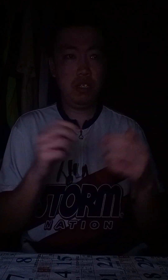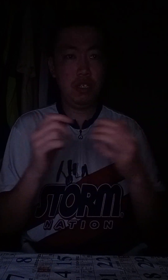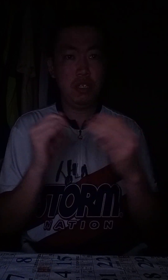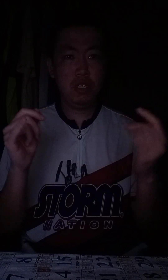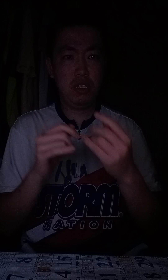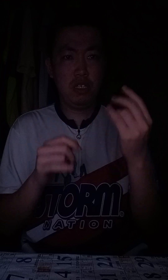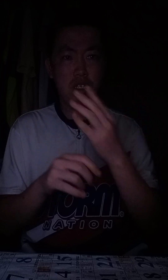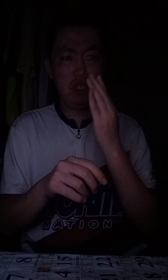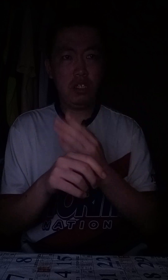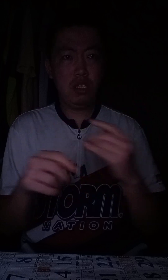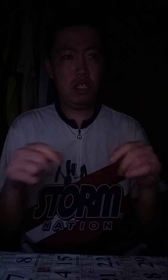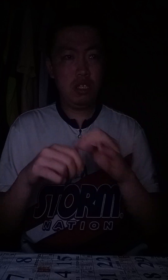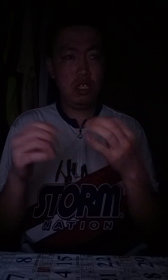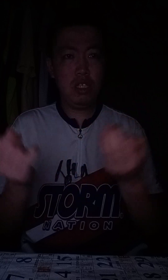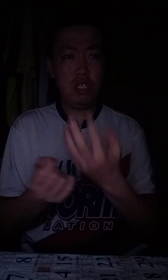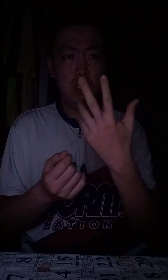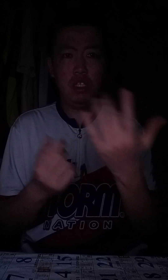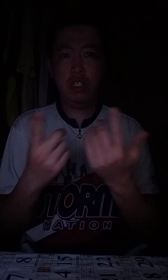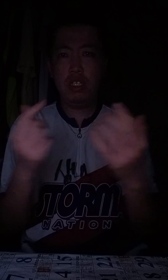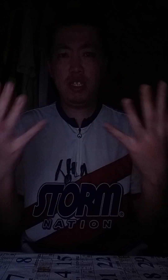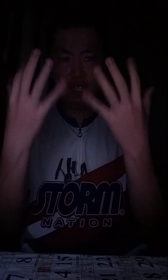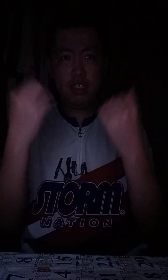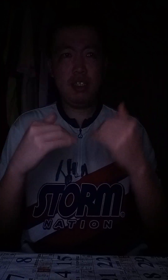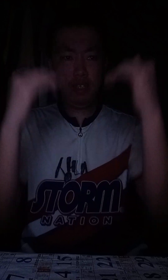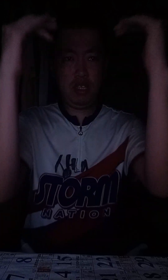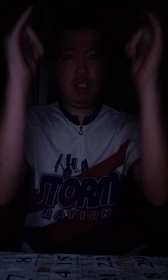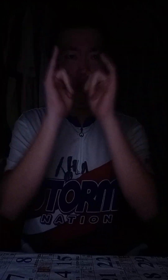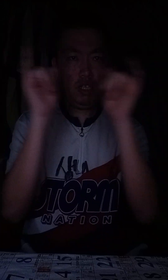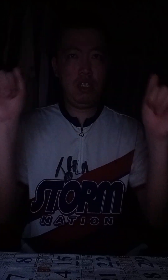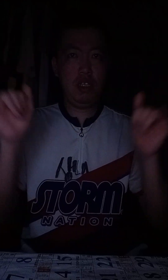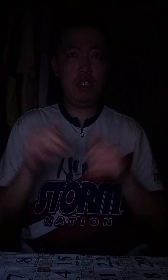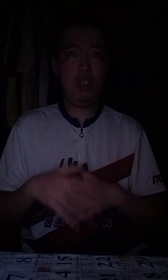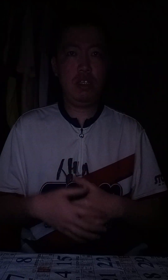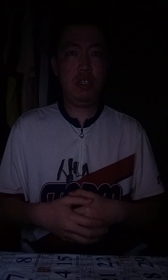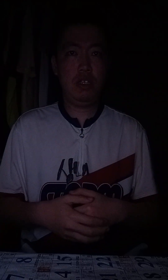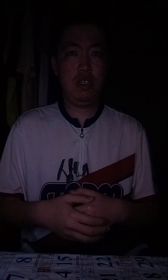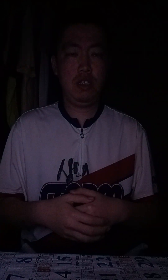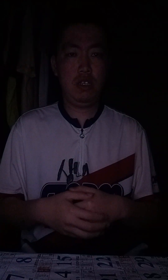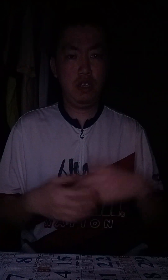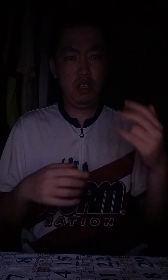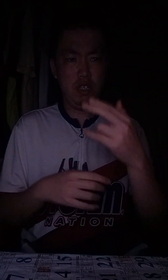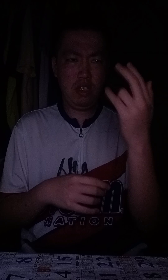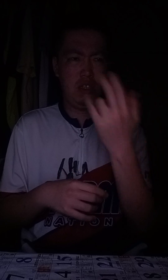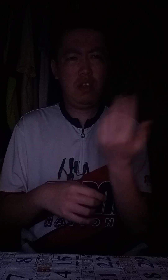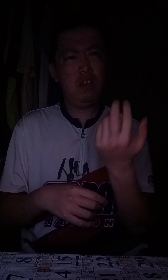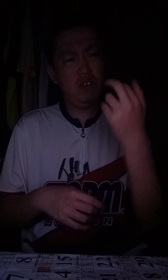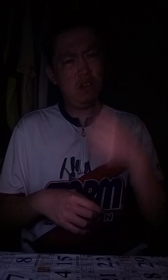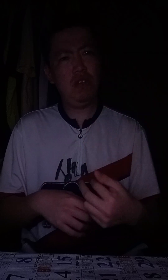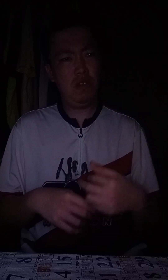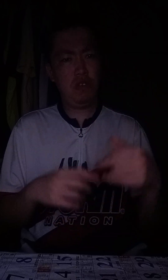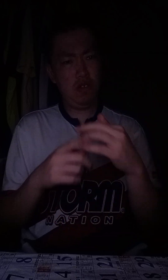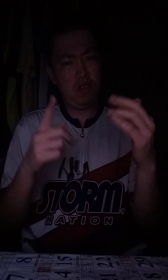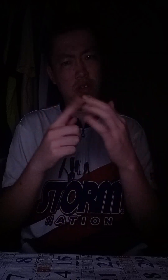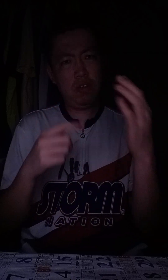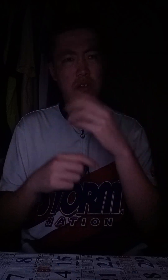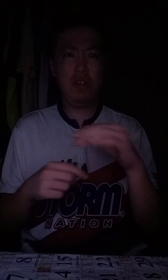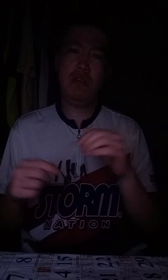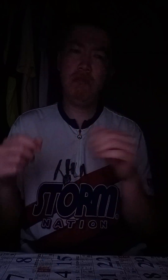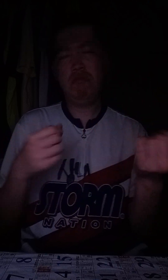운전자를 제외하고도 모두 37명이 가득 타고 있었습니다. 움직이기도 좀 힘들었었어요. 밖에 보기도